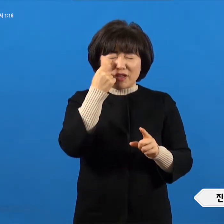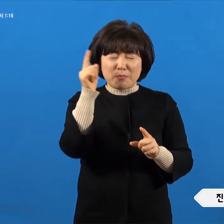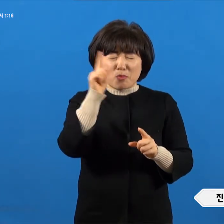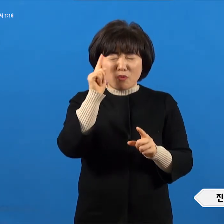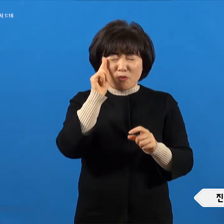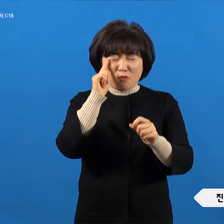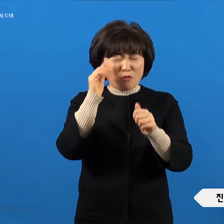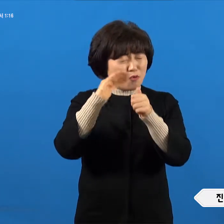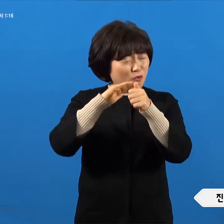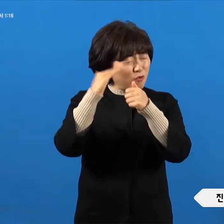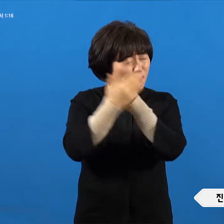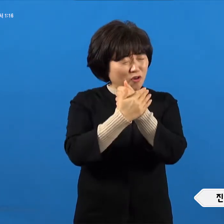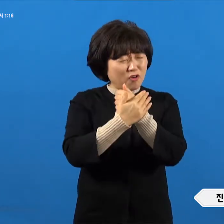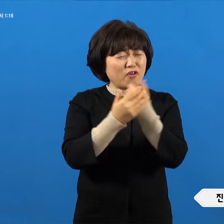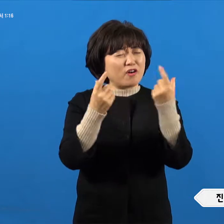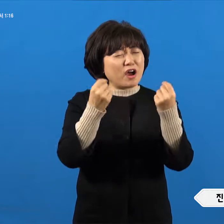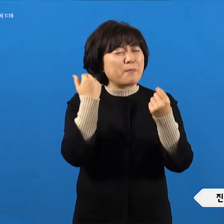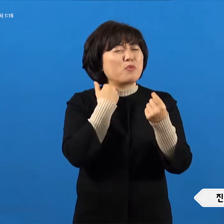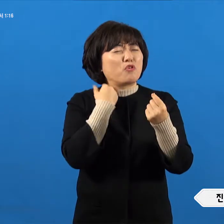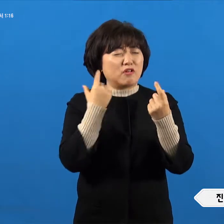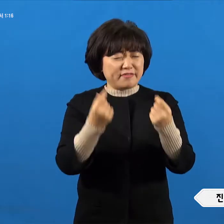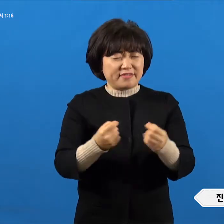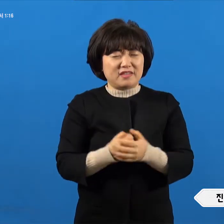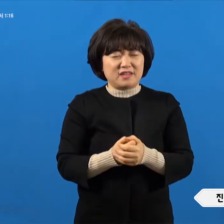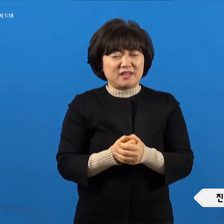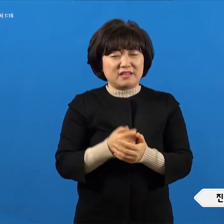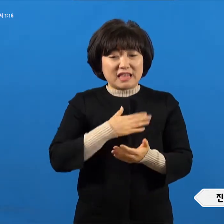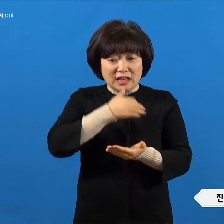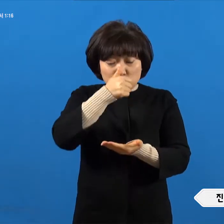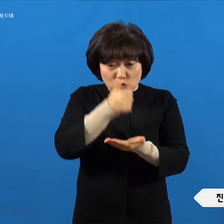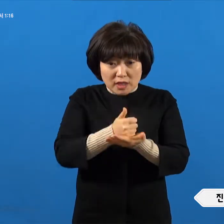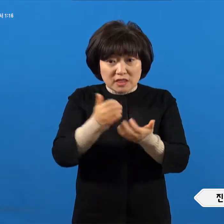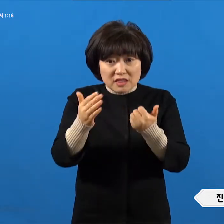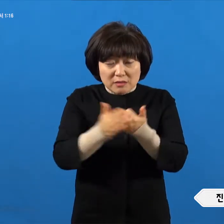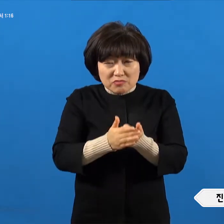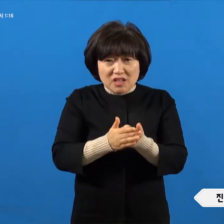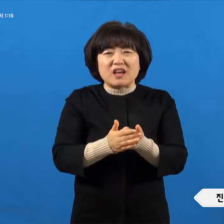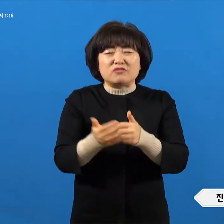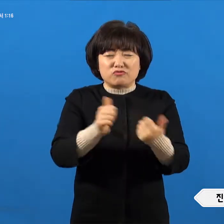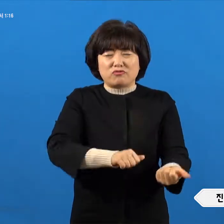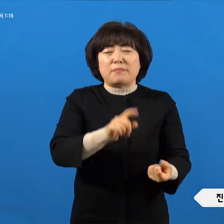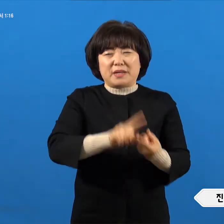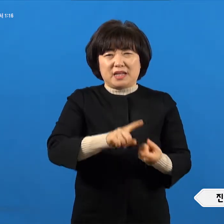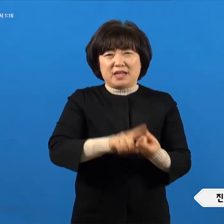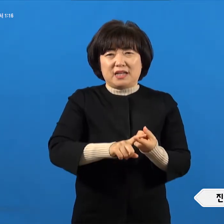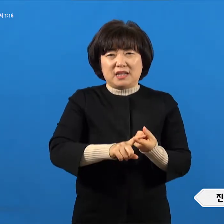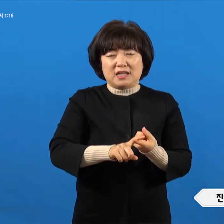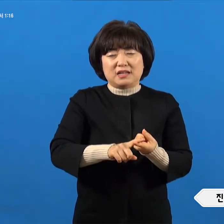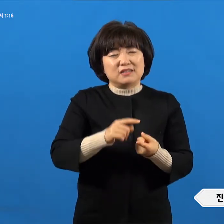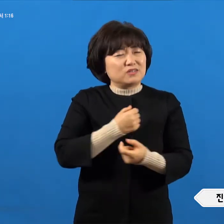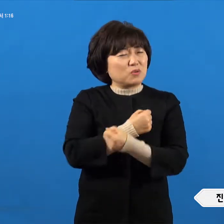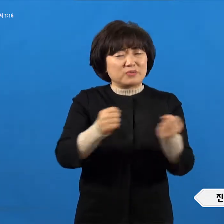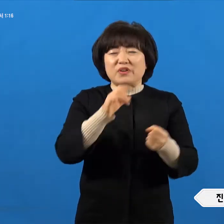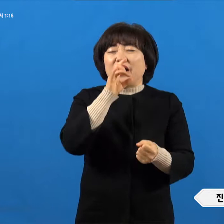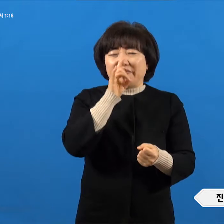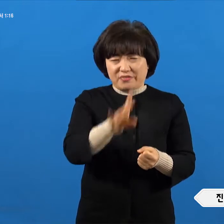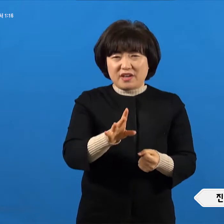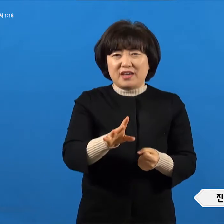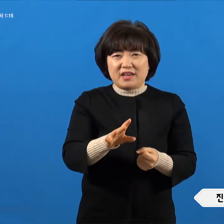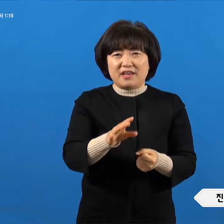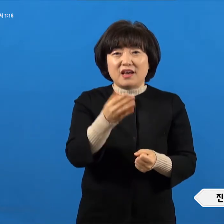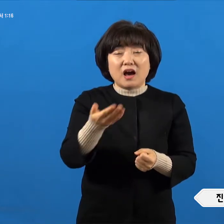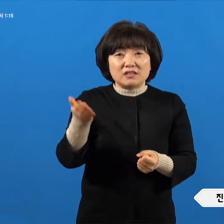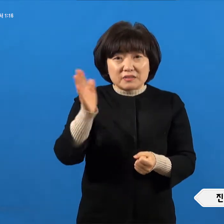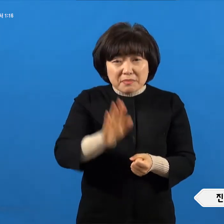것이 틀림없습니다. 저는 죄에 대한 대가로 죽지만 세상에서는 죽음으로도 용서받을 수 없을 것입니다.